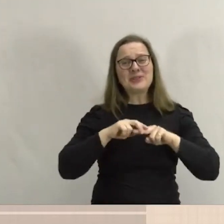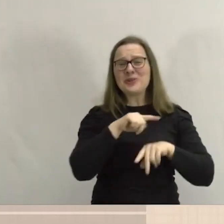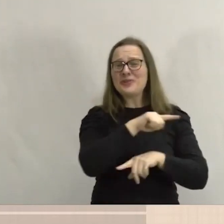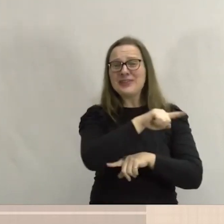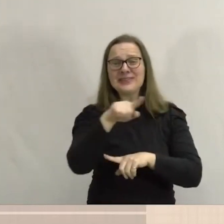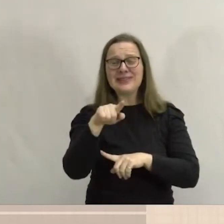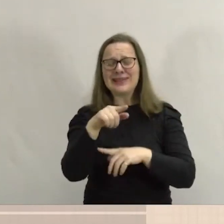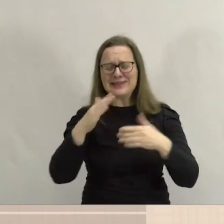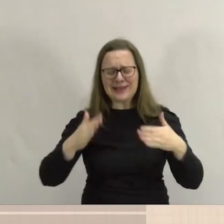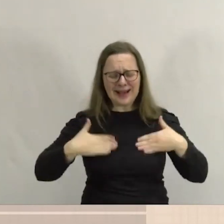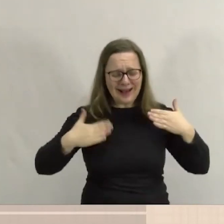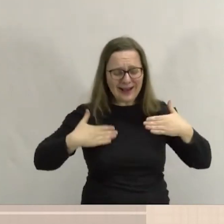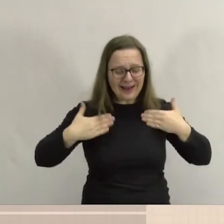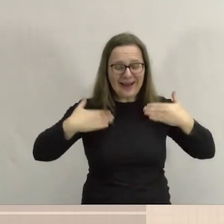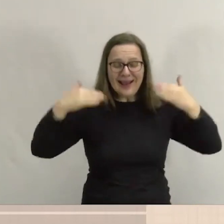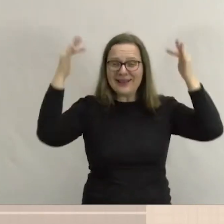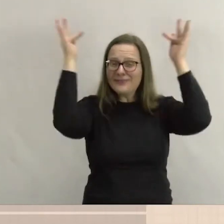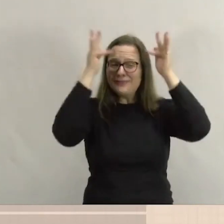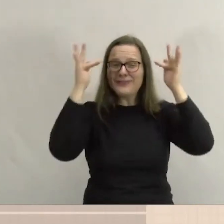Sião.